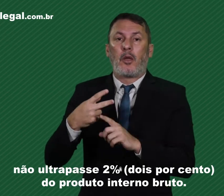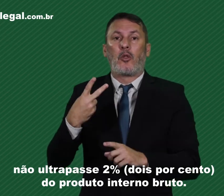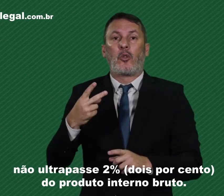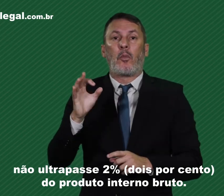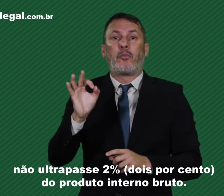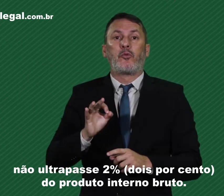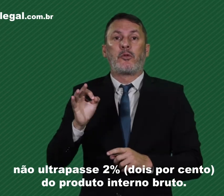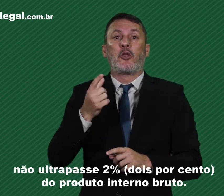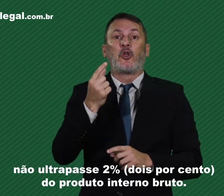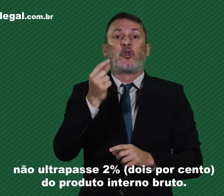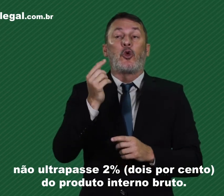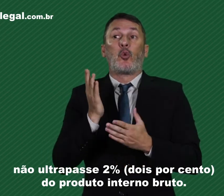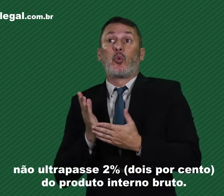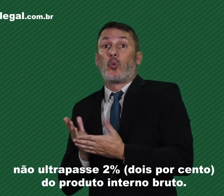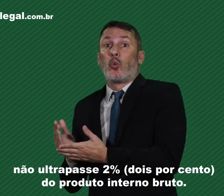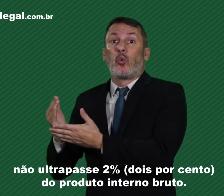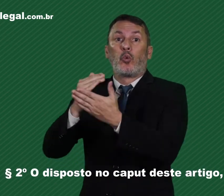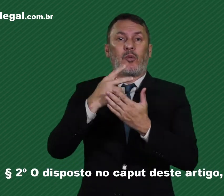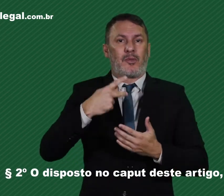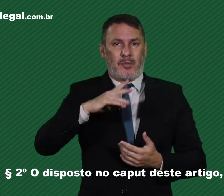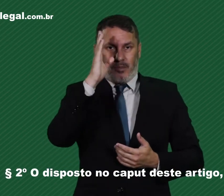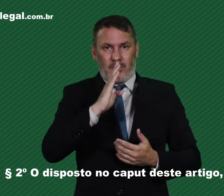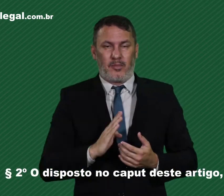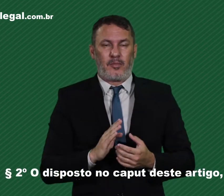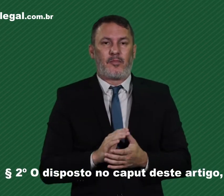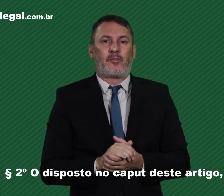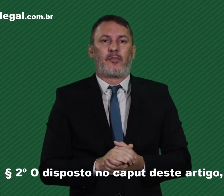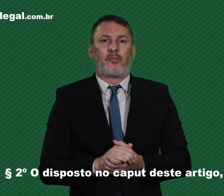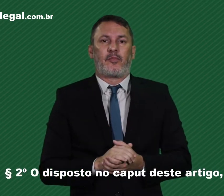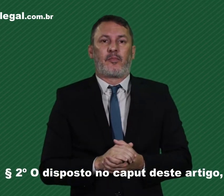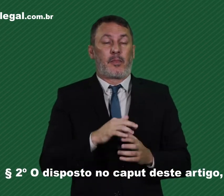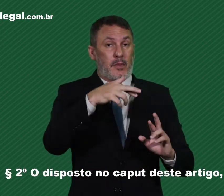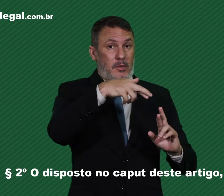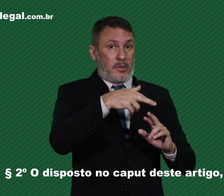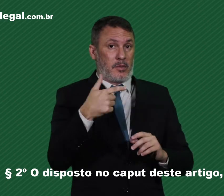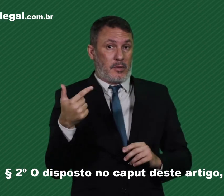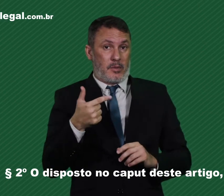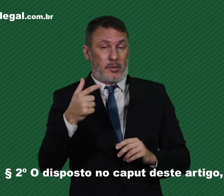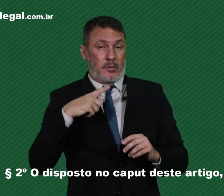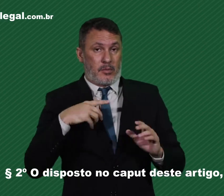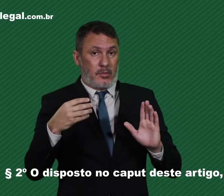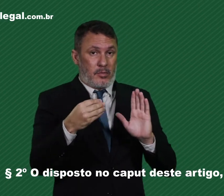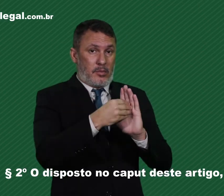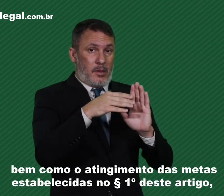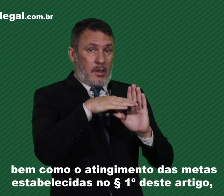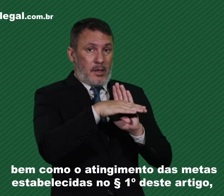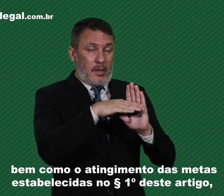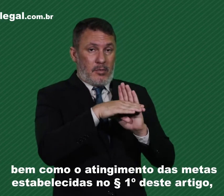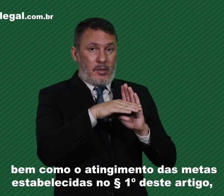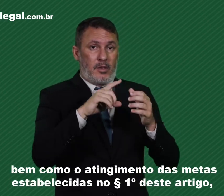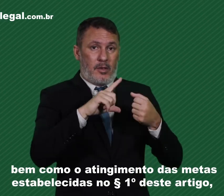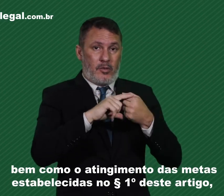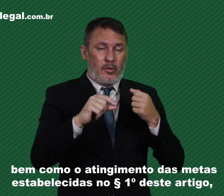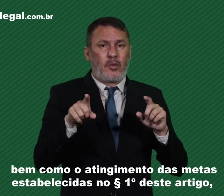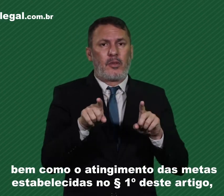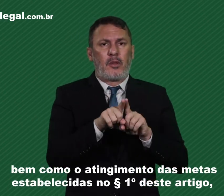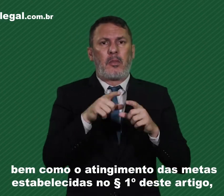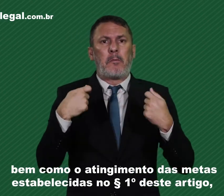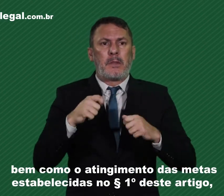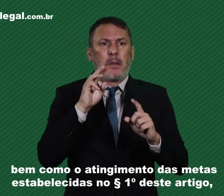cento do produto interno bruto parágrafo 2º o disposto no caput deste artigo bem como o atingimento das